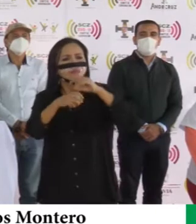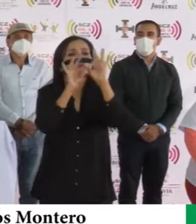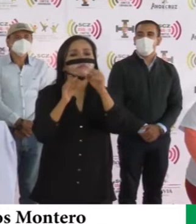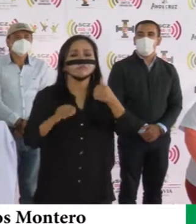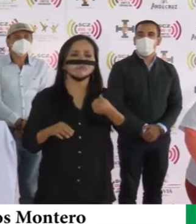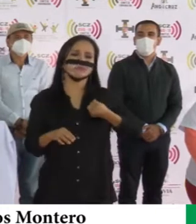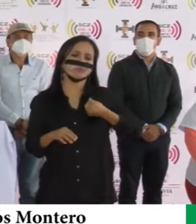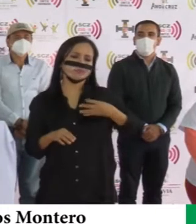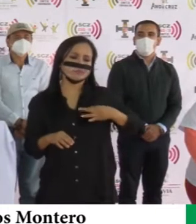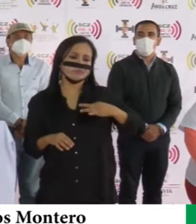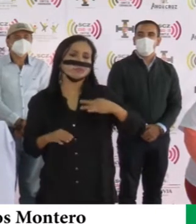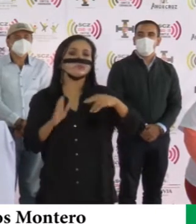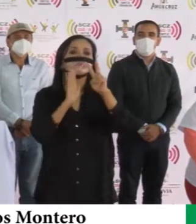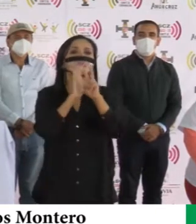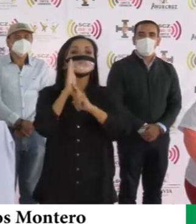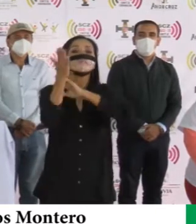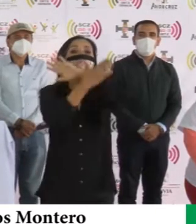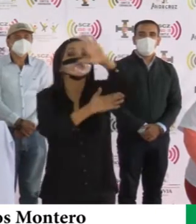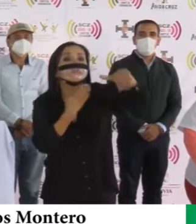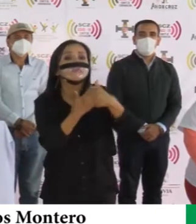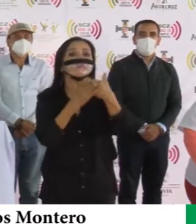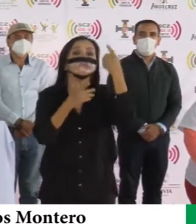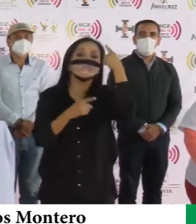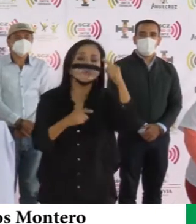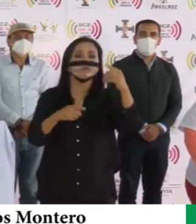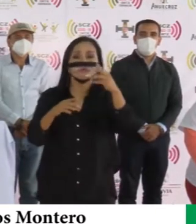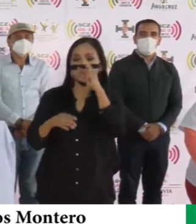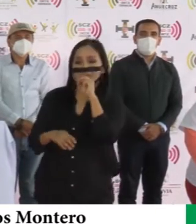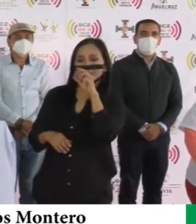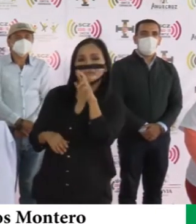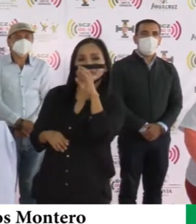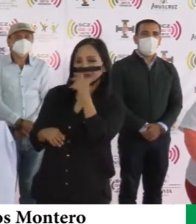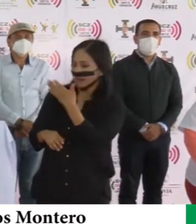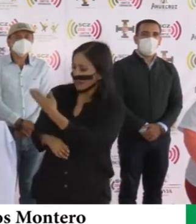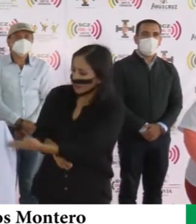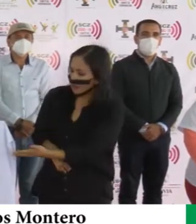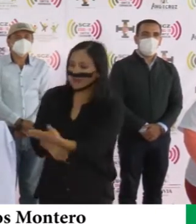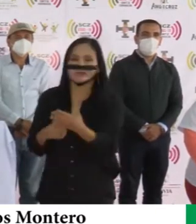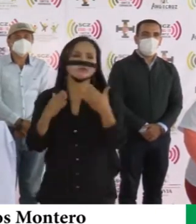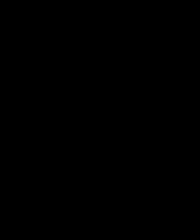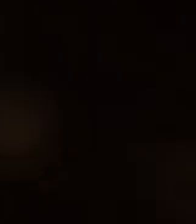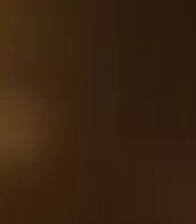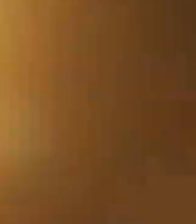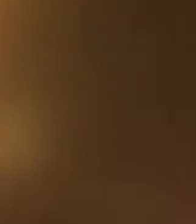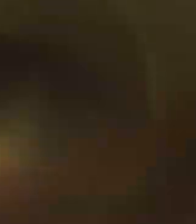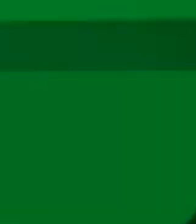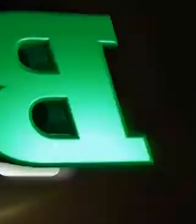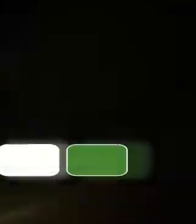pandemia. Como dice la campaña, todos por Marco, peso a peso, haremos miles. Muchas gracias.